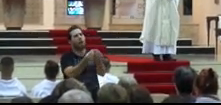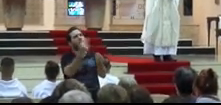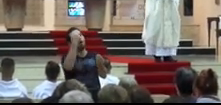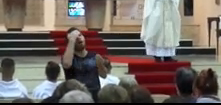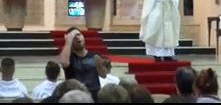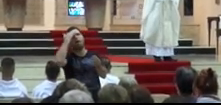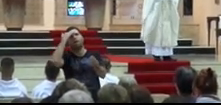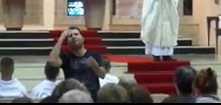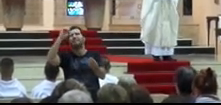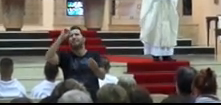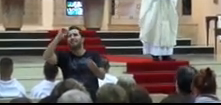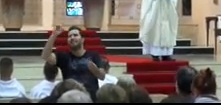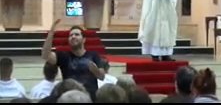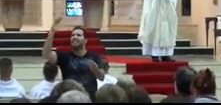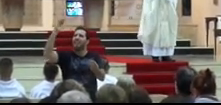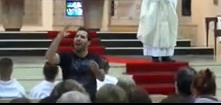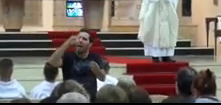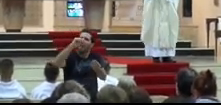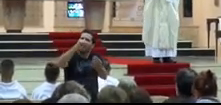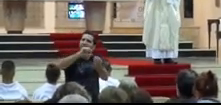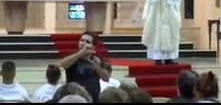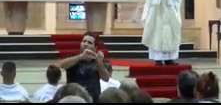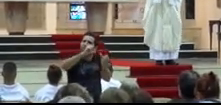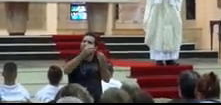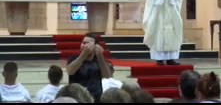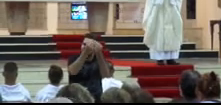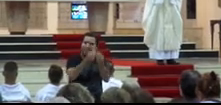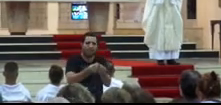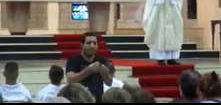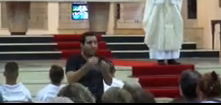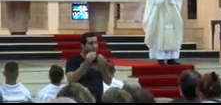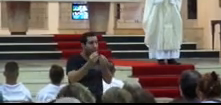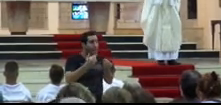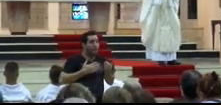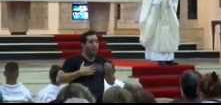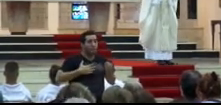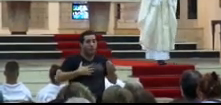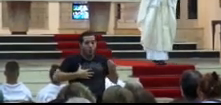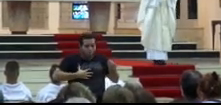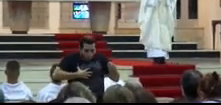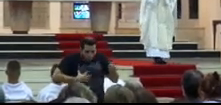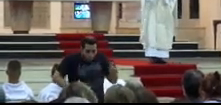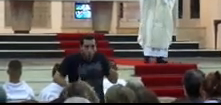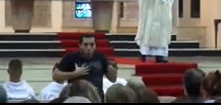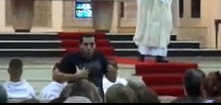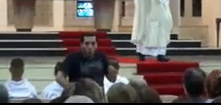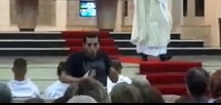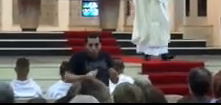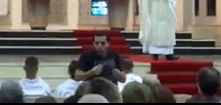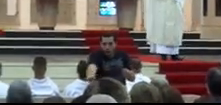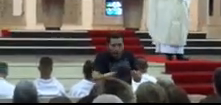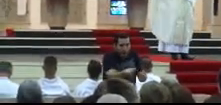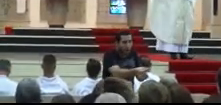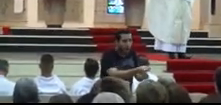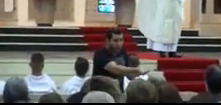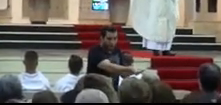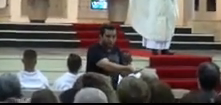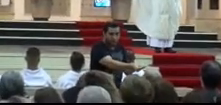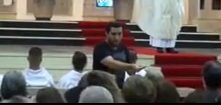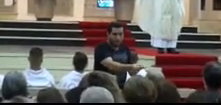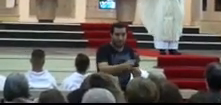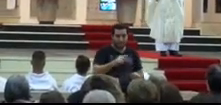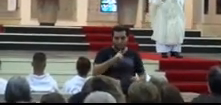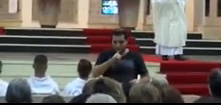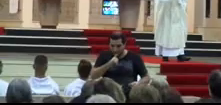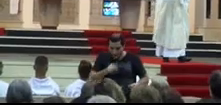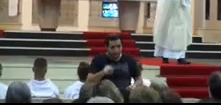memória de mim. Fazer isto em memória de mim. Fazer memória não é uma lembrança do